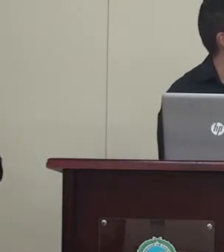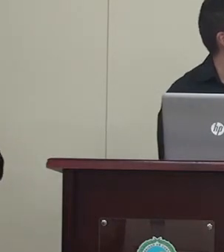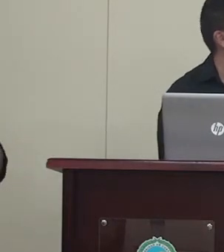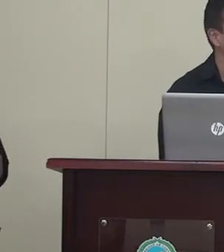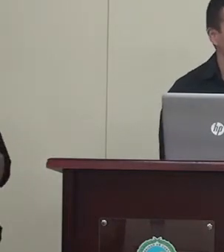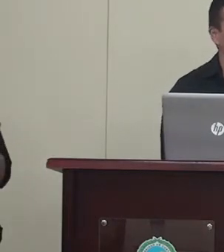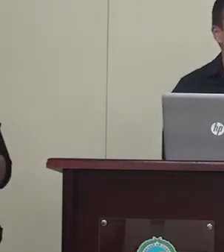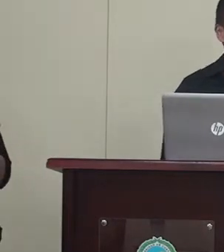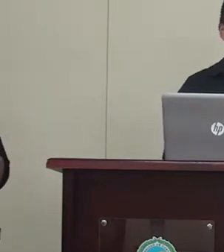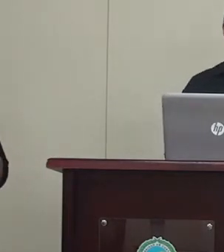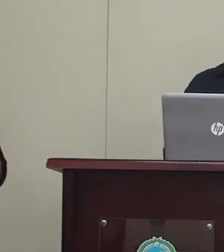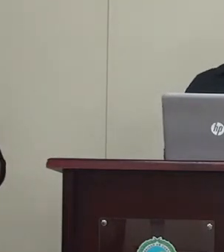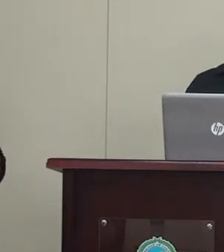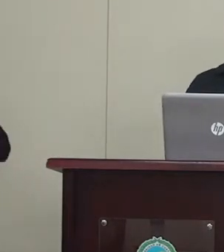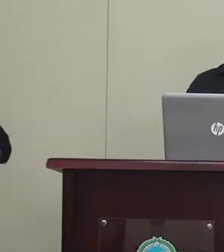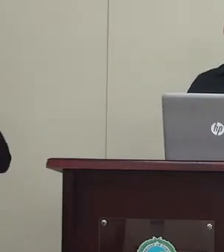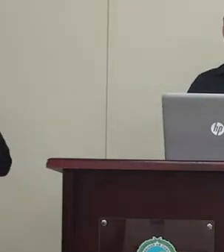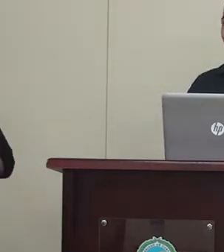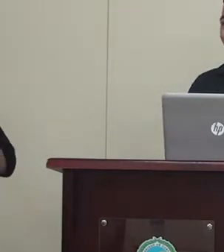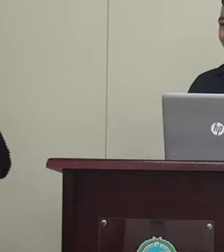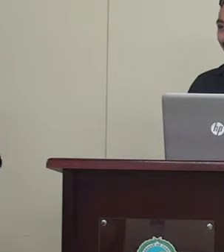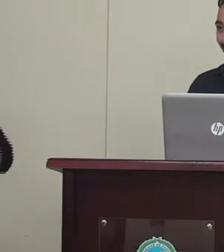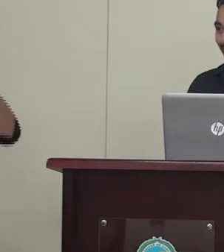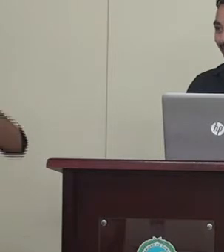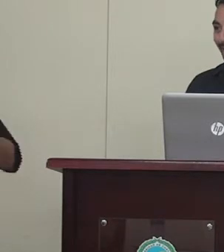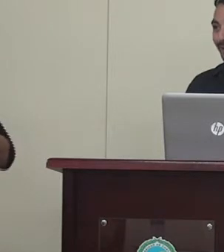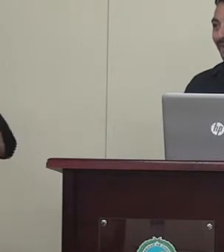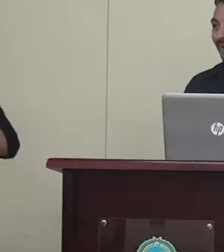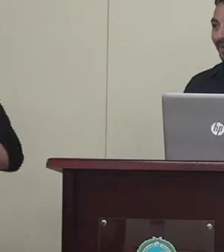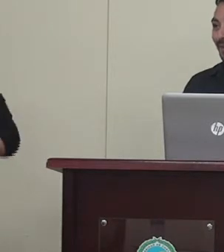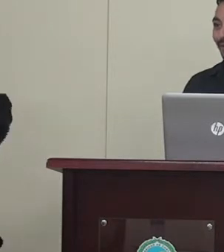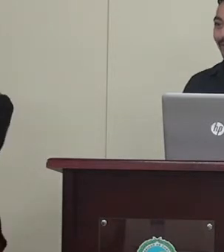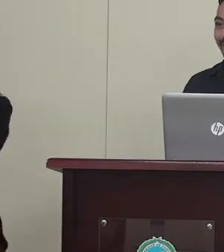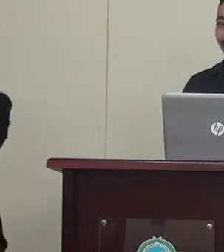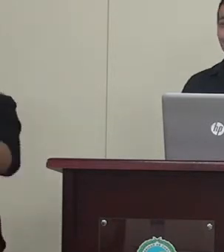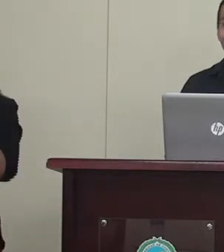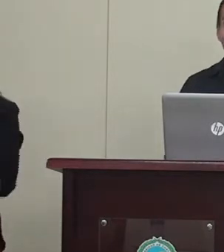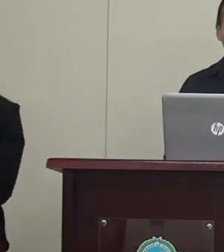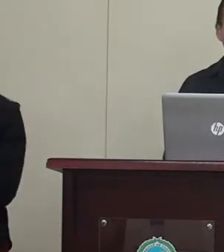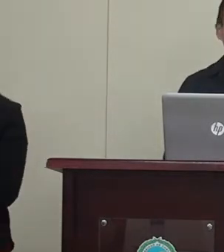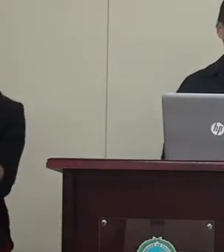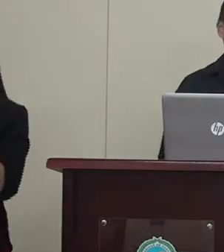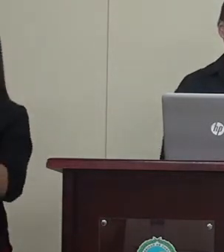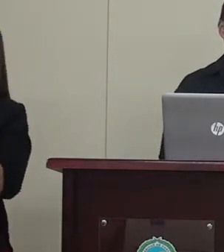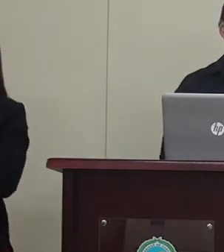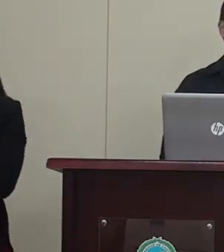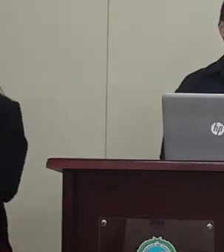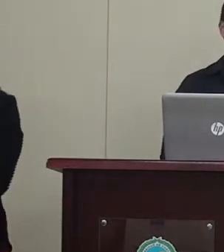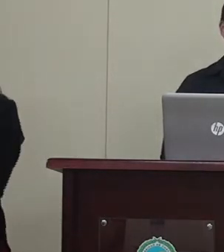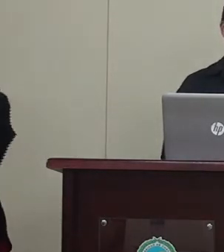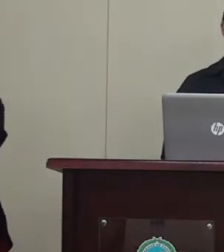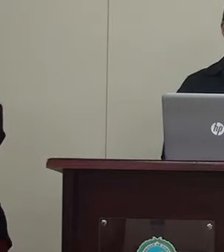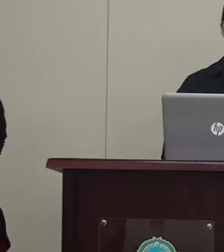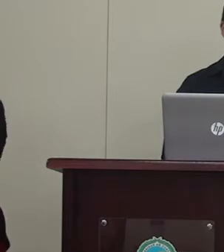ya una toma de posición sobre qué es la diversidad lingüística. Porque vean que hay una toma de posición en cuanto a que